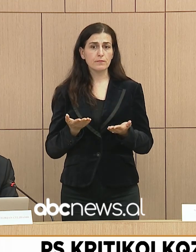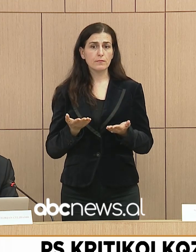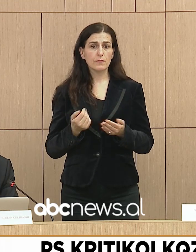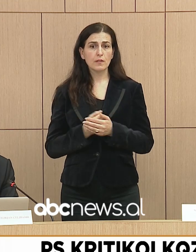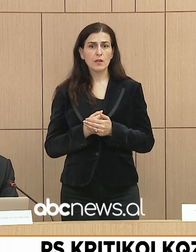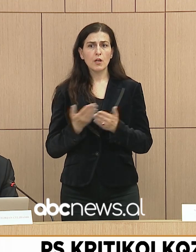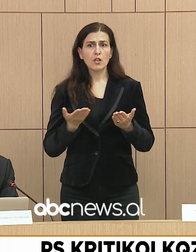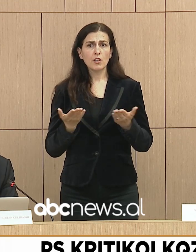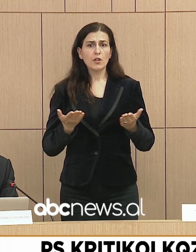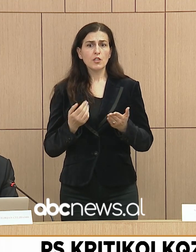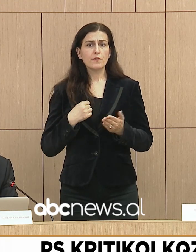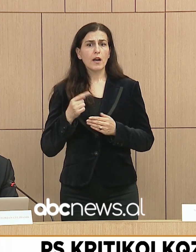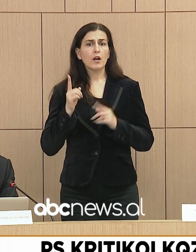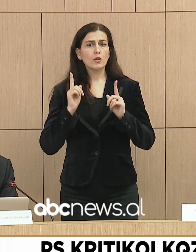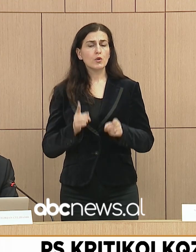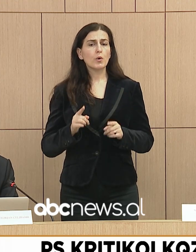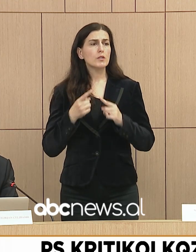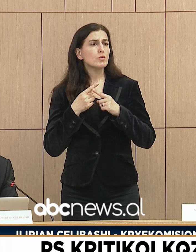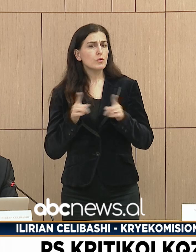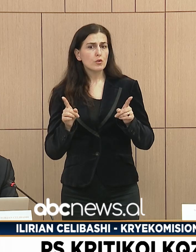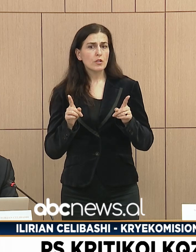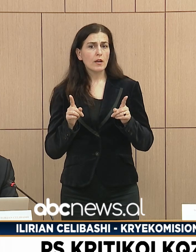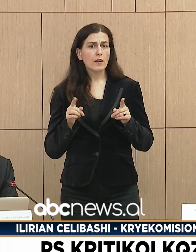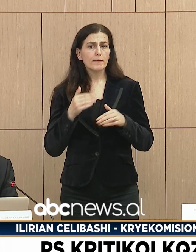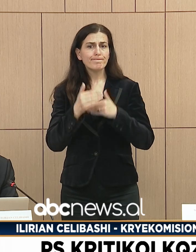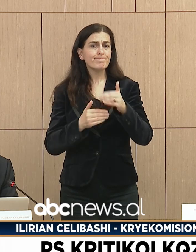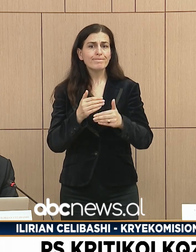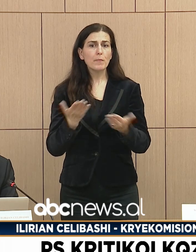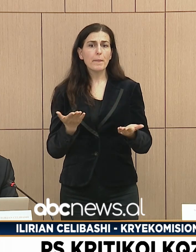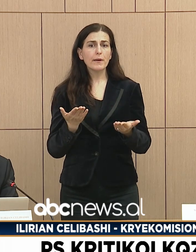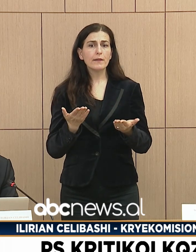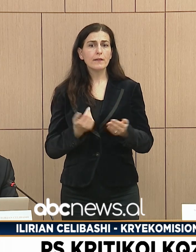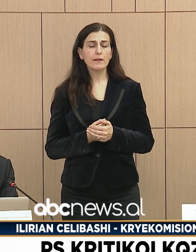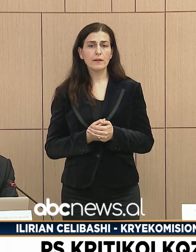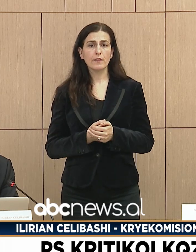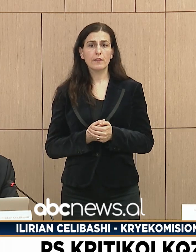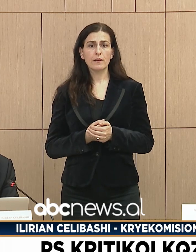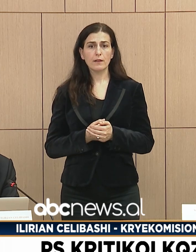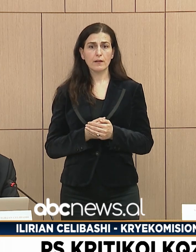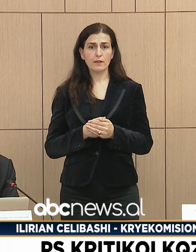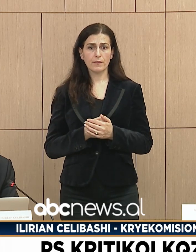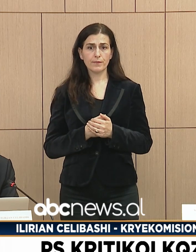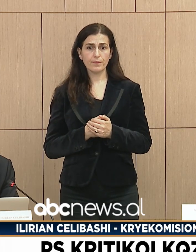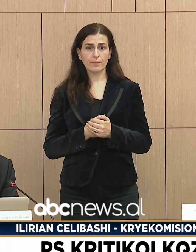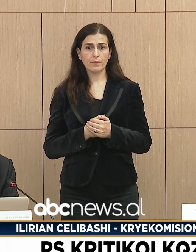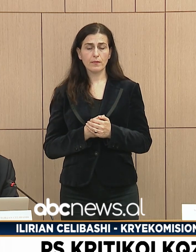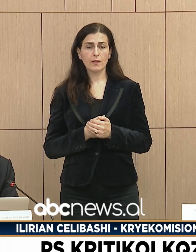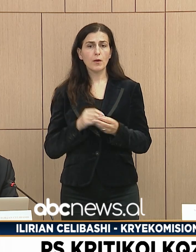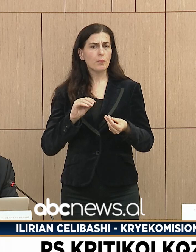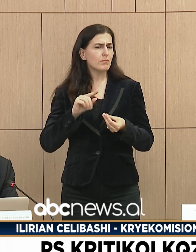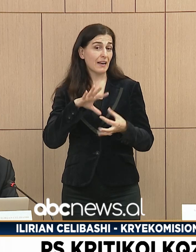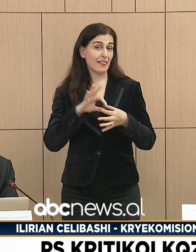çfarë do duhet të ishte bërë ndryshe nga çfarë jemi duke bërë për ta adresuar gjithë këtë çështje, gjithë këtë